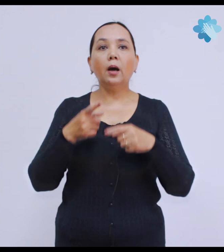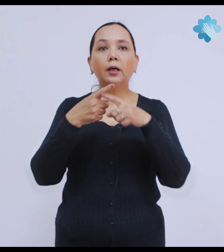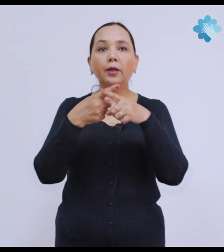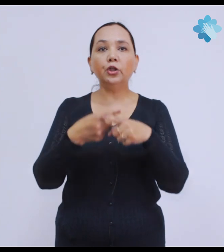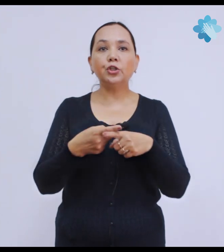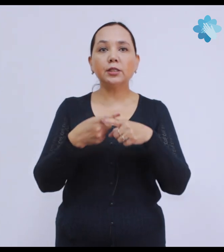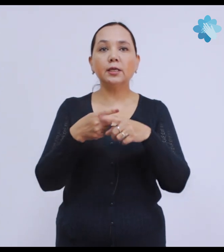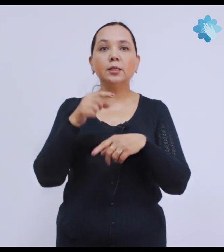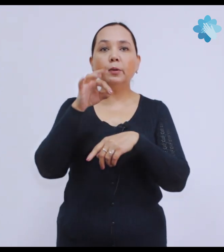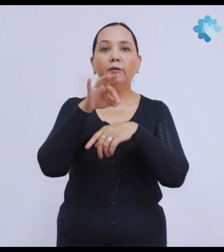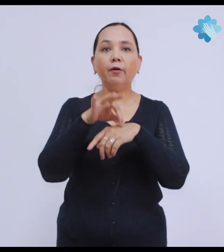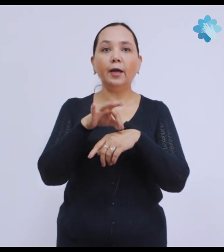хроническое заболевание